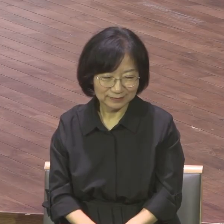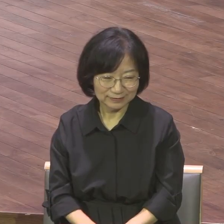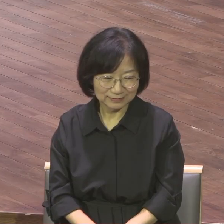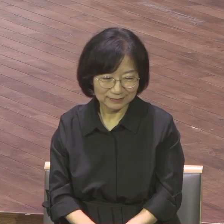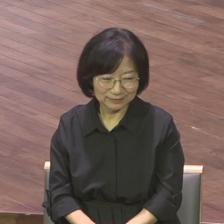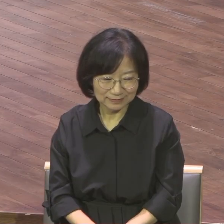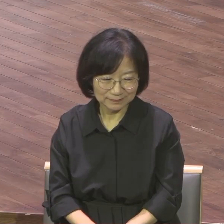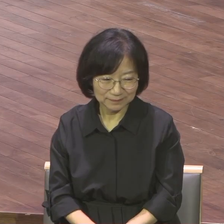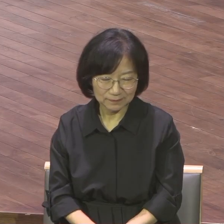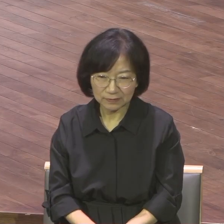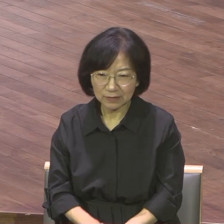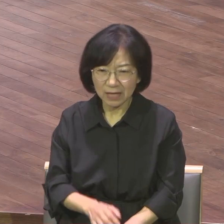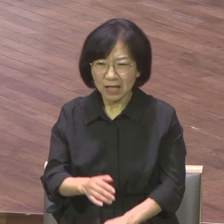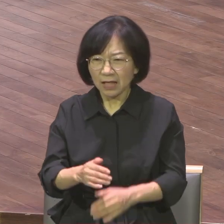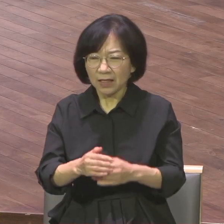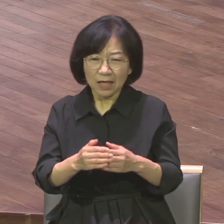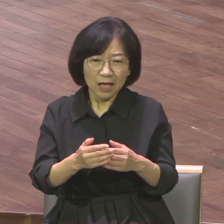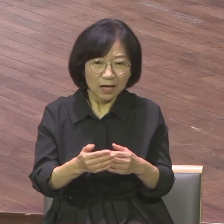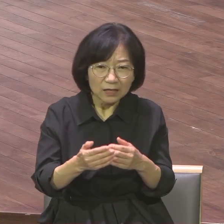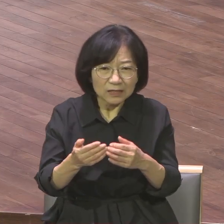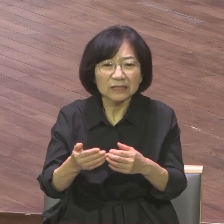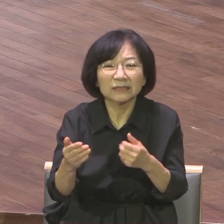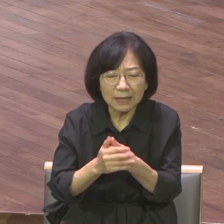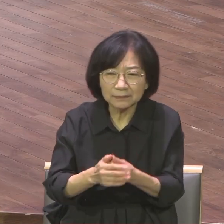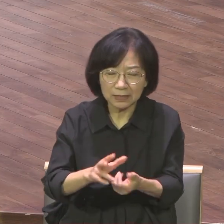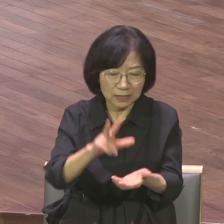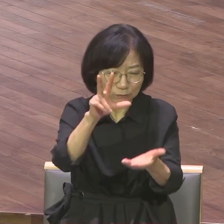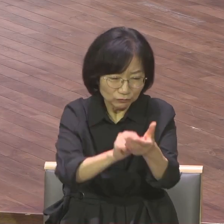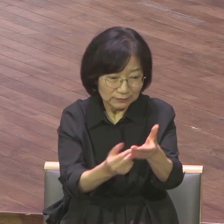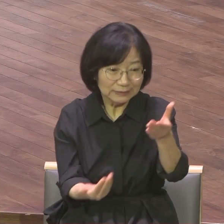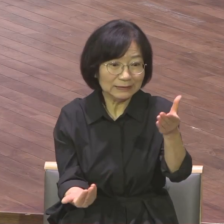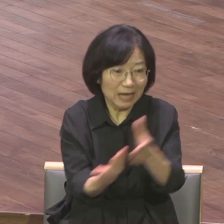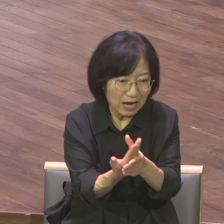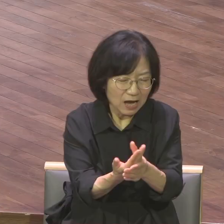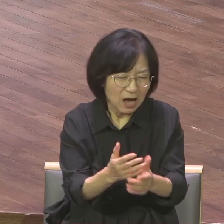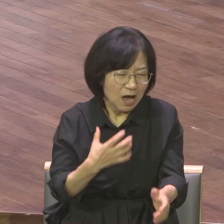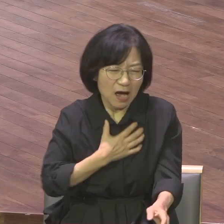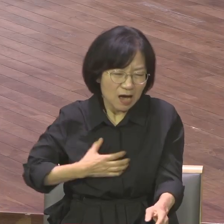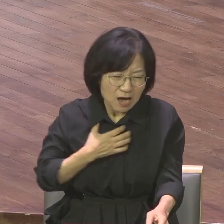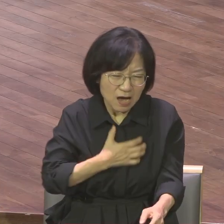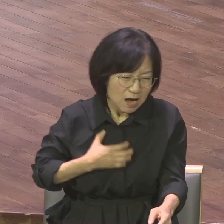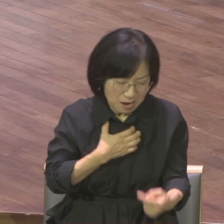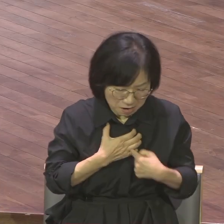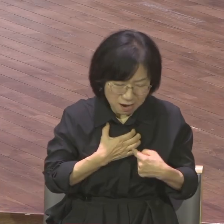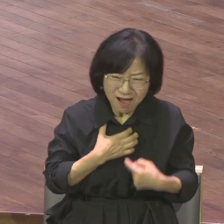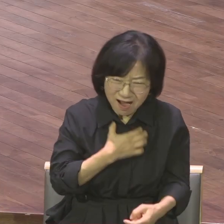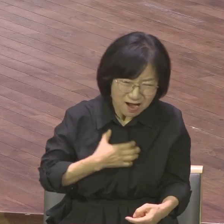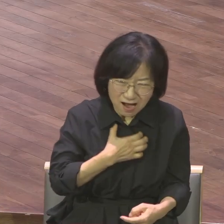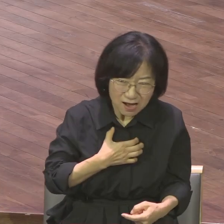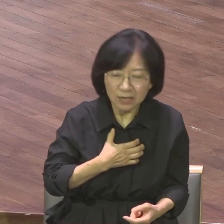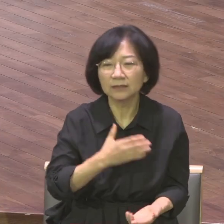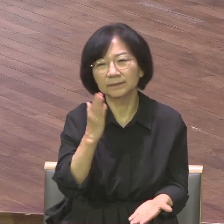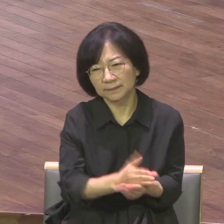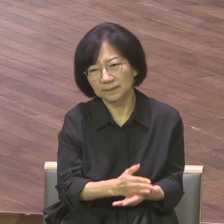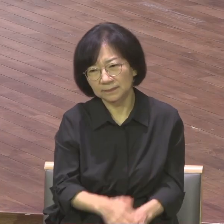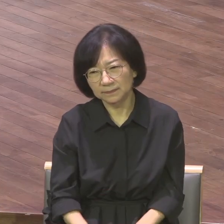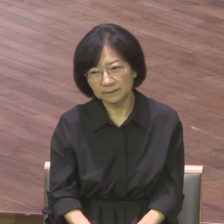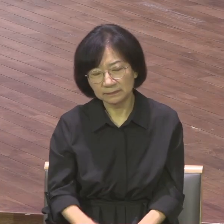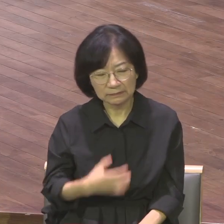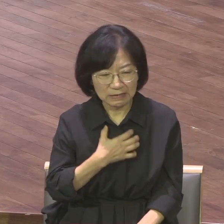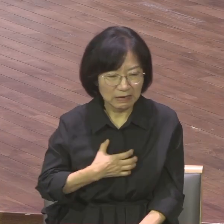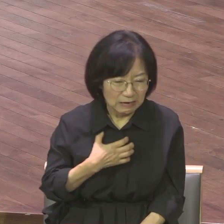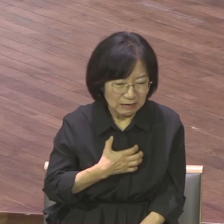그러니까 이렇게 문제 사건에 묻혀 있으면 안 된다니까요. 거기에 이제 여러분이 잡혀가지고 거기에서 심부름 하면